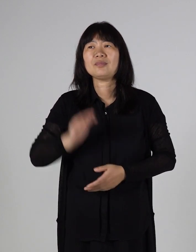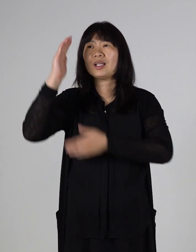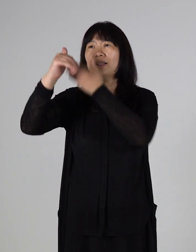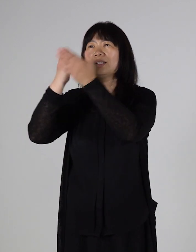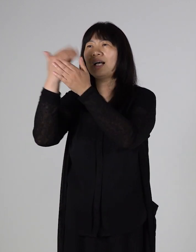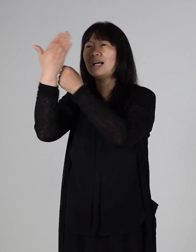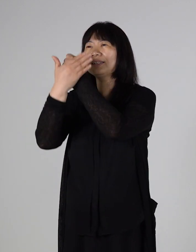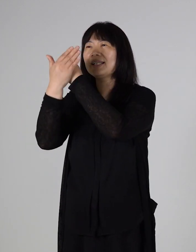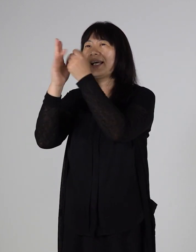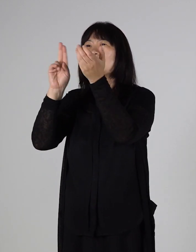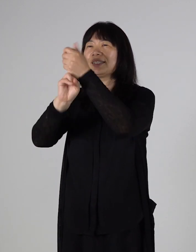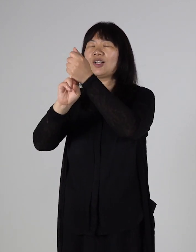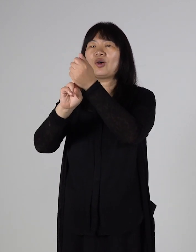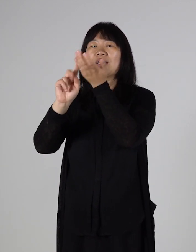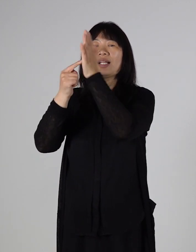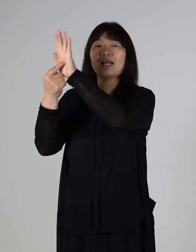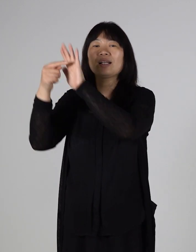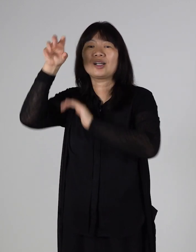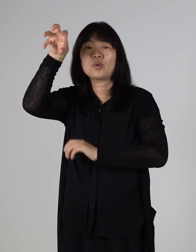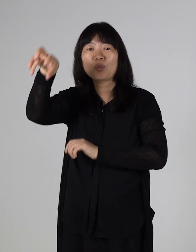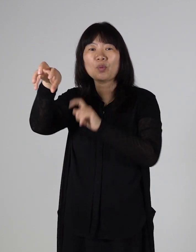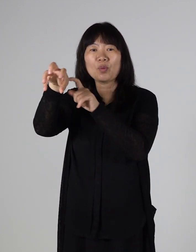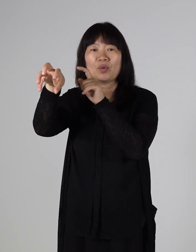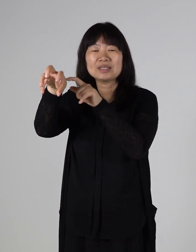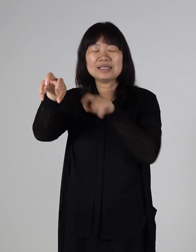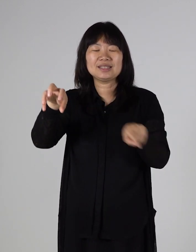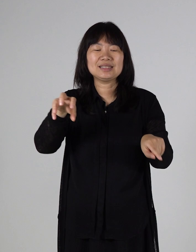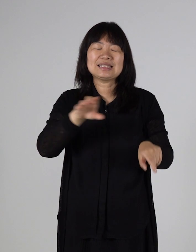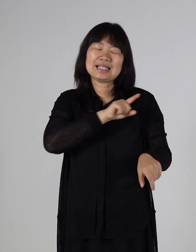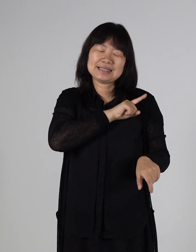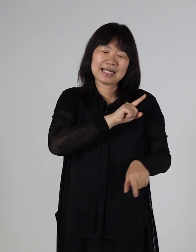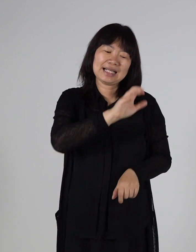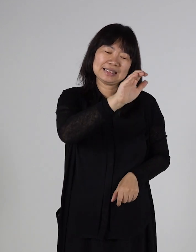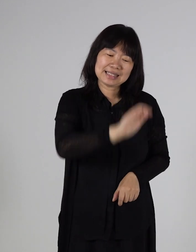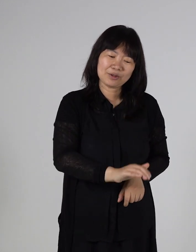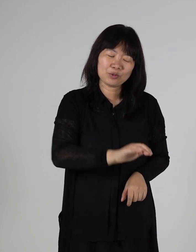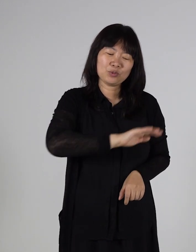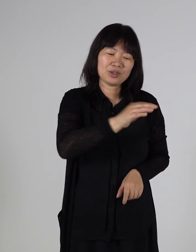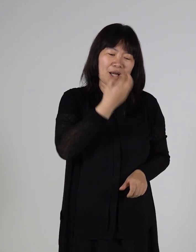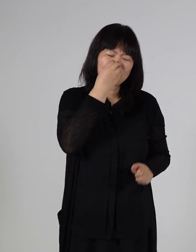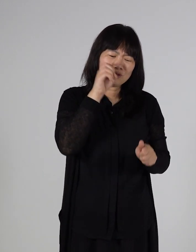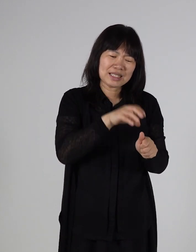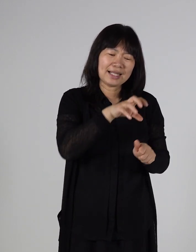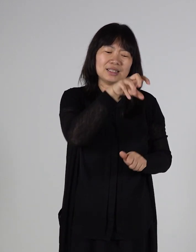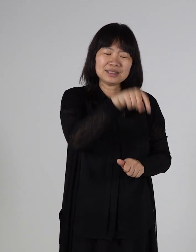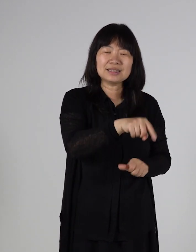하나님의 은혜의 기적은 그렇게 터뜨려지고 시작이 되는 겁니다.